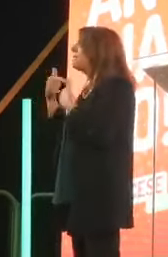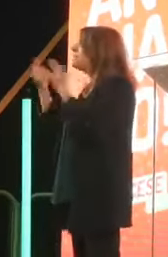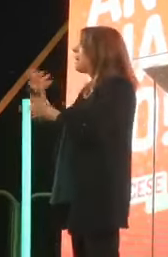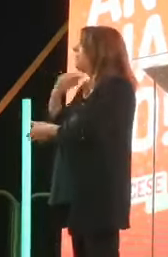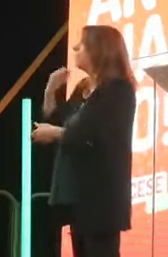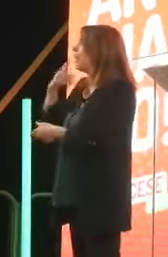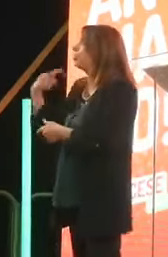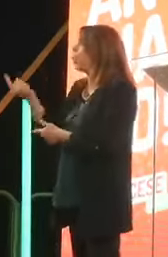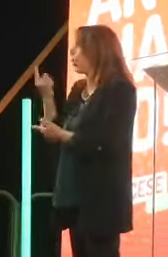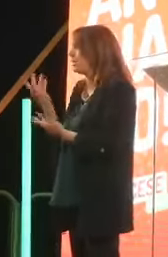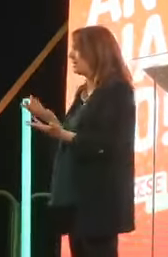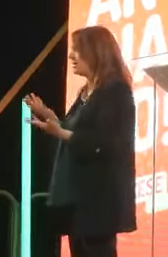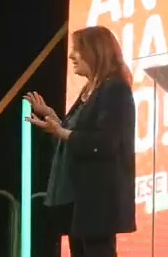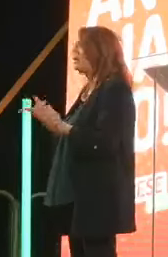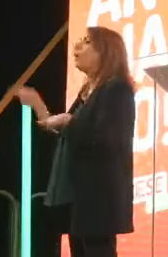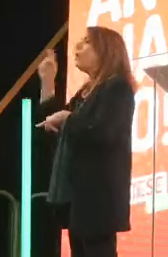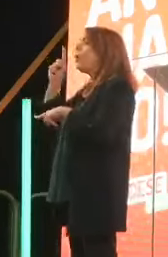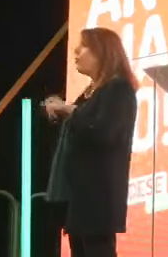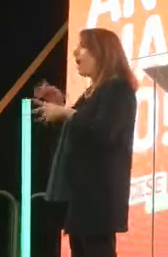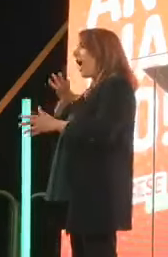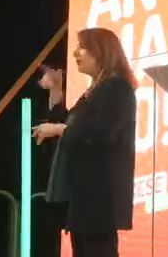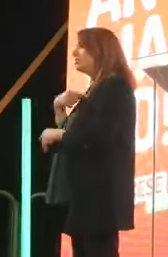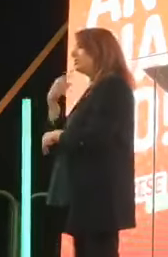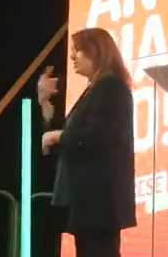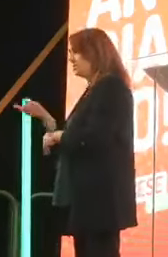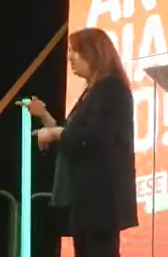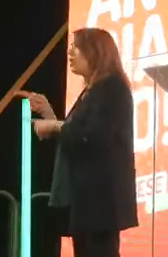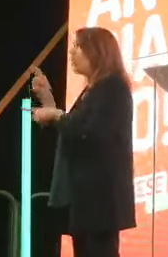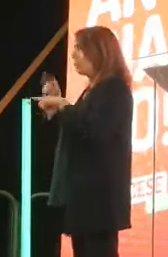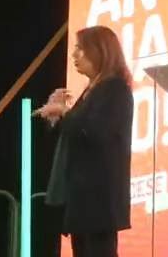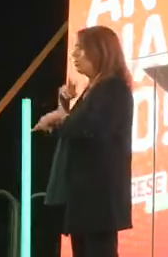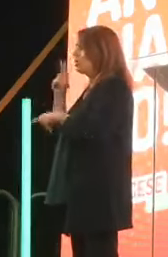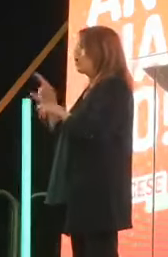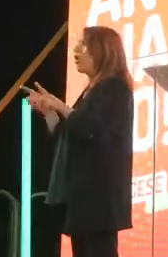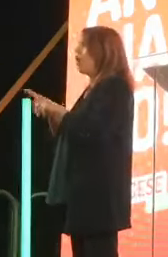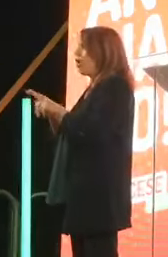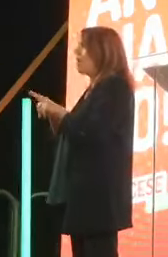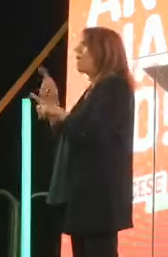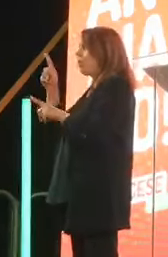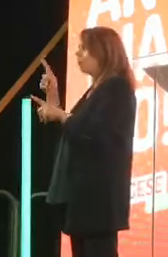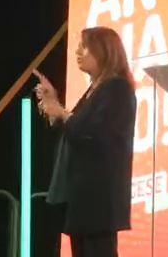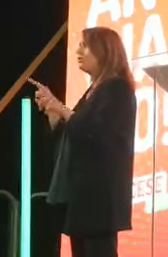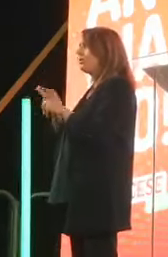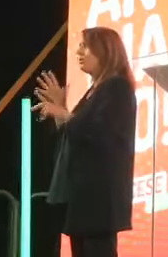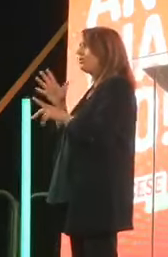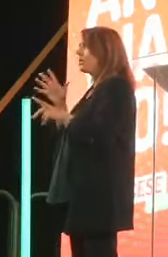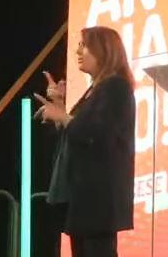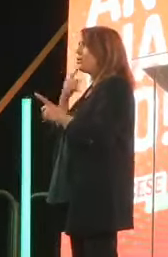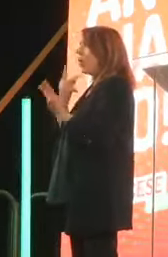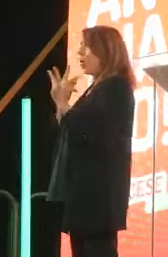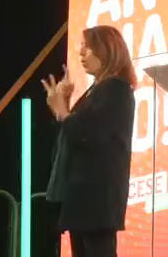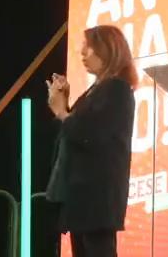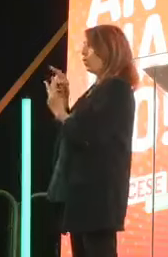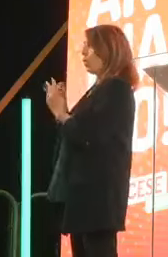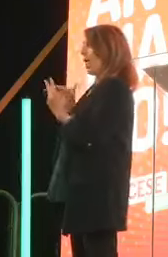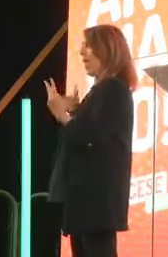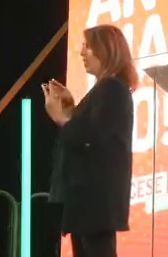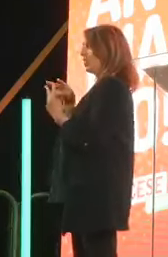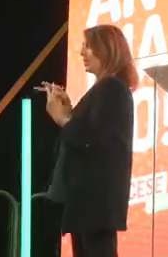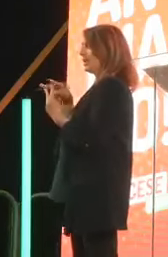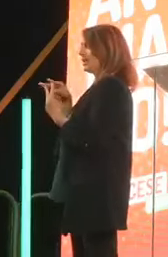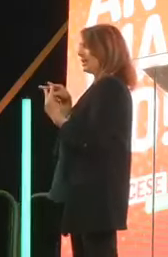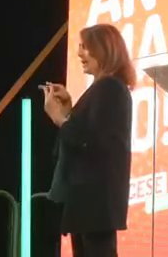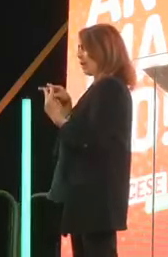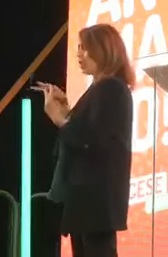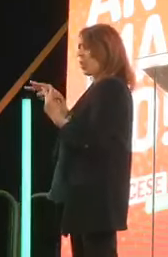E oltre a questo, fatemi dire che è anche un'insopportabile illazione sul fatto che i due candidati,